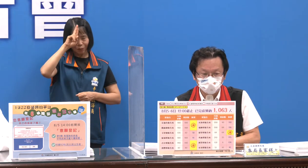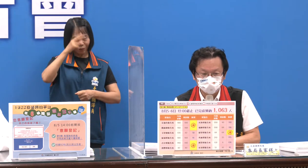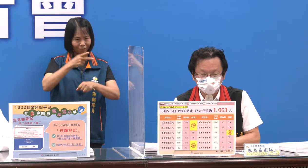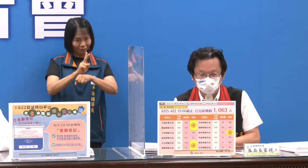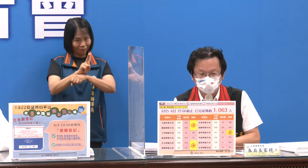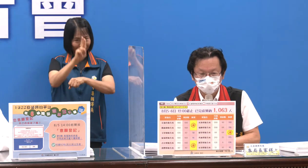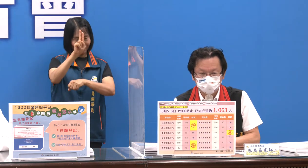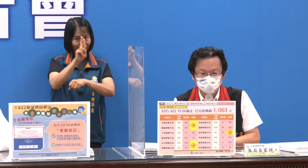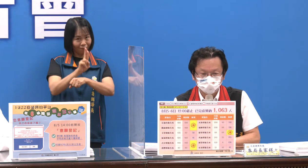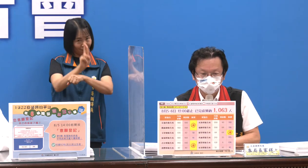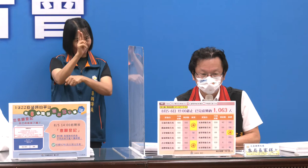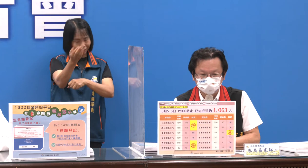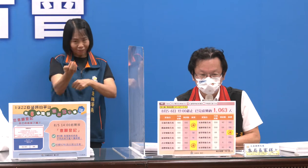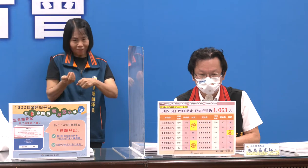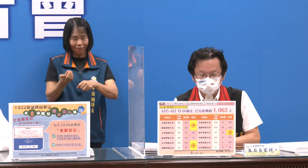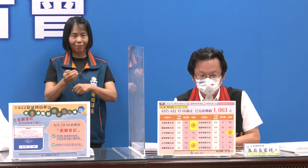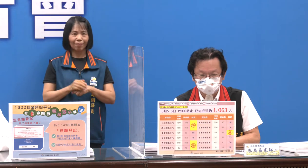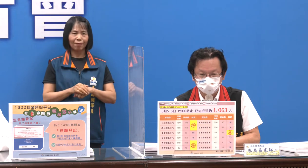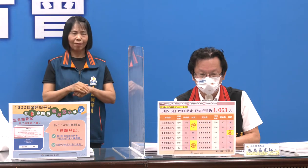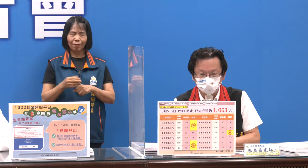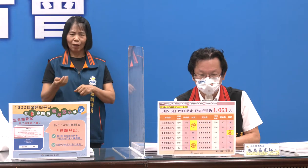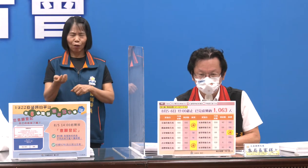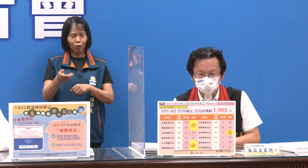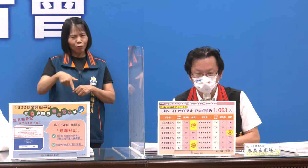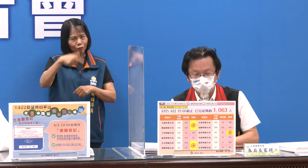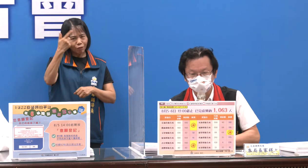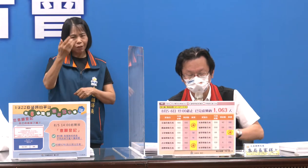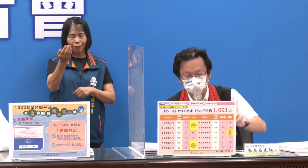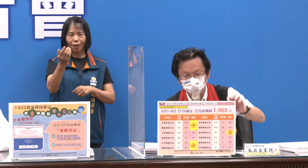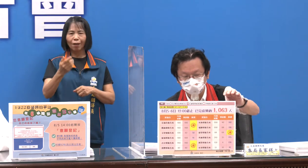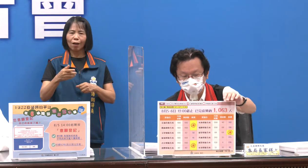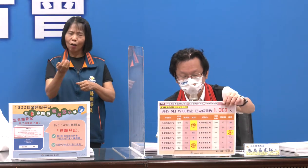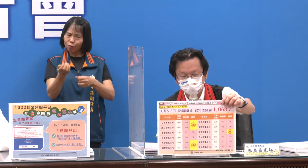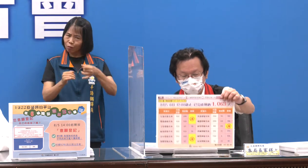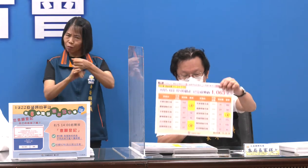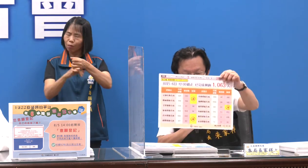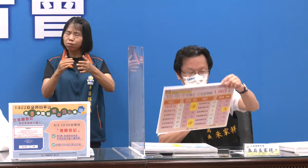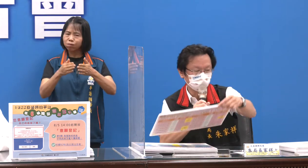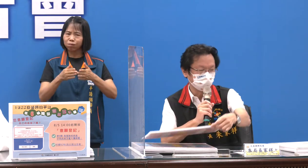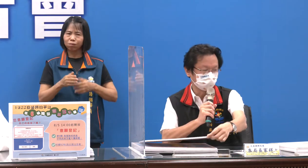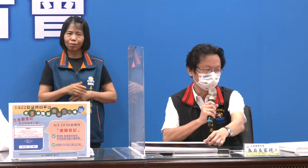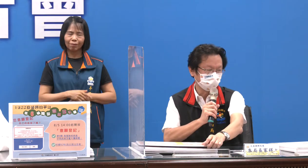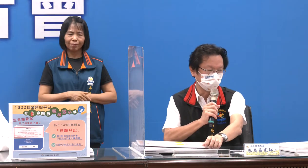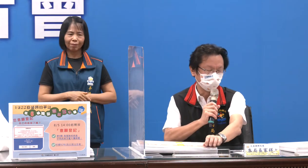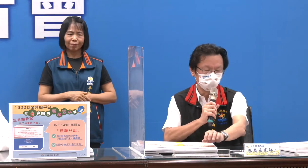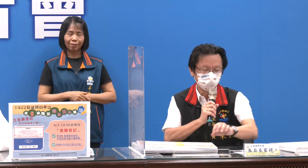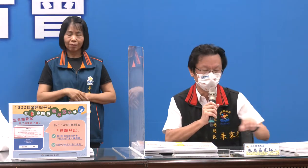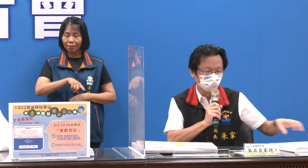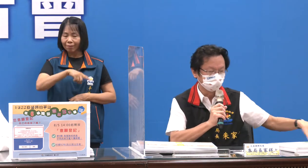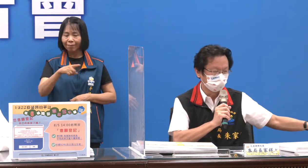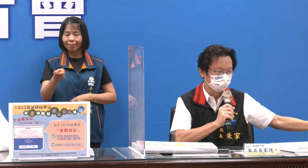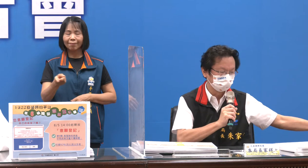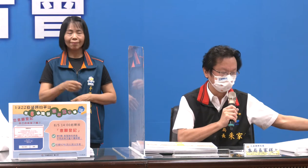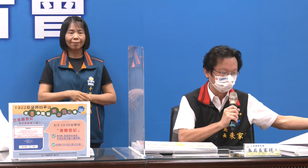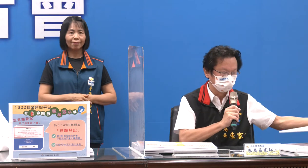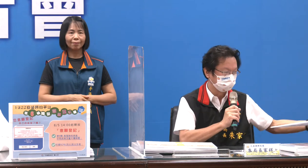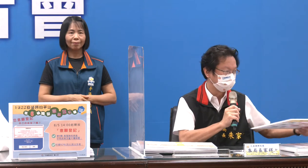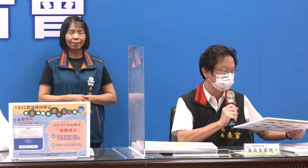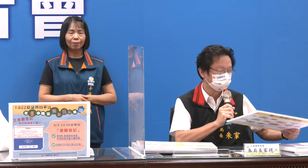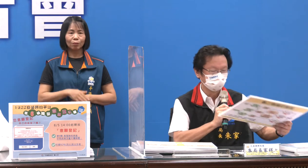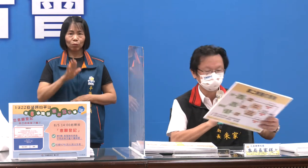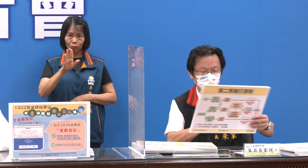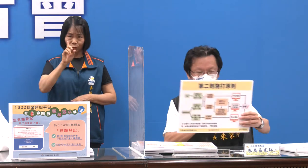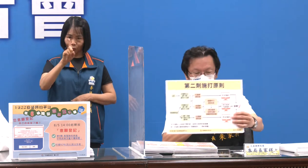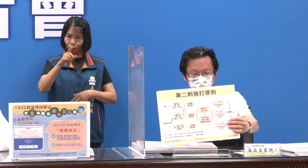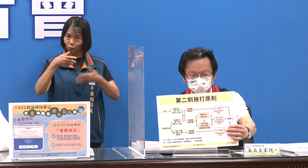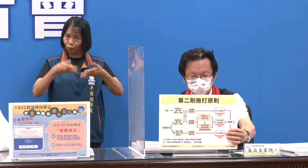天8月6号中午12点以前一定要完成预约 那接下来呢，那有一个非常